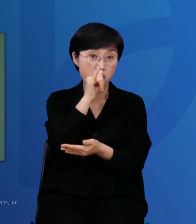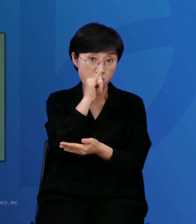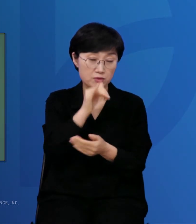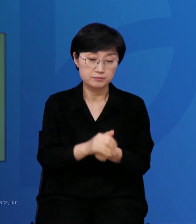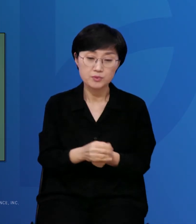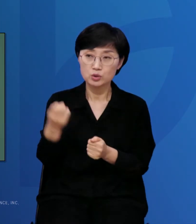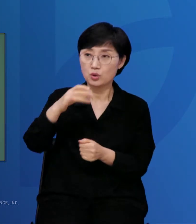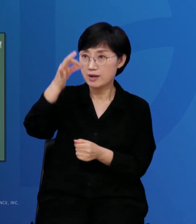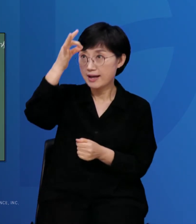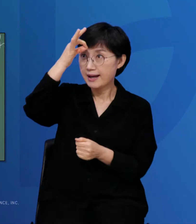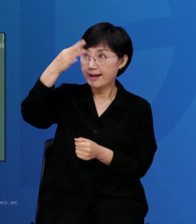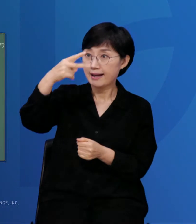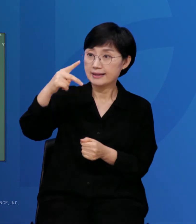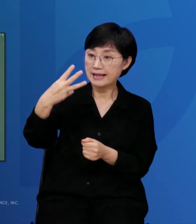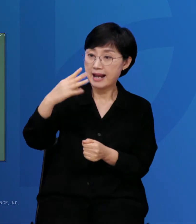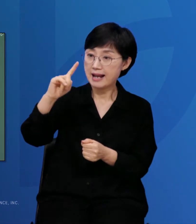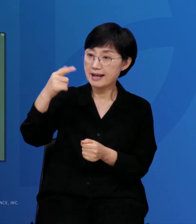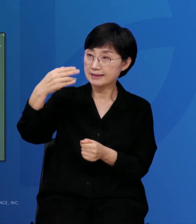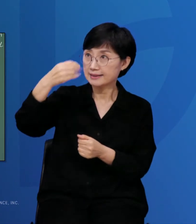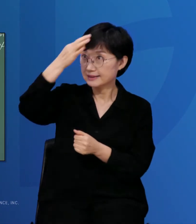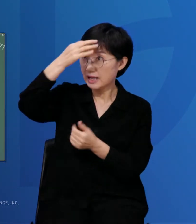막 땅에 묻어놓는 얘기